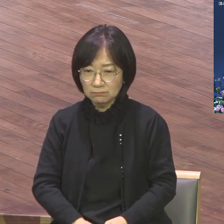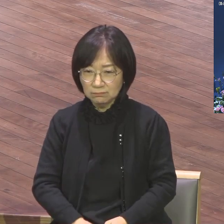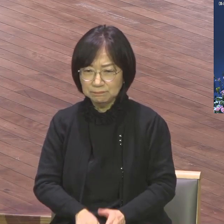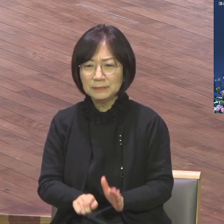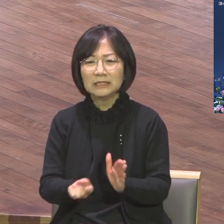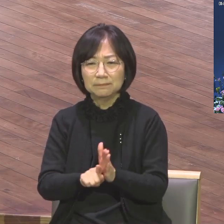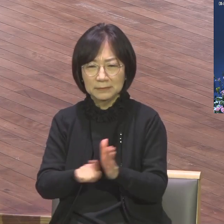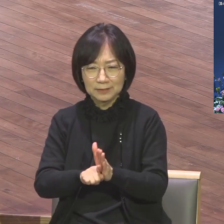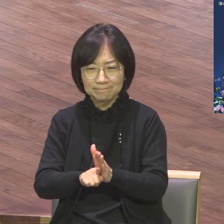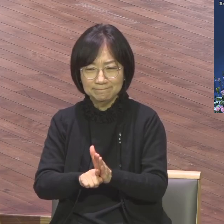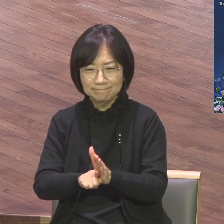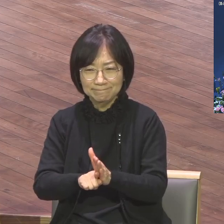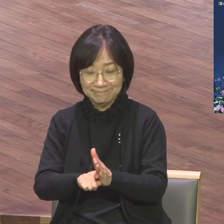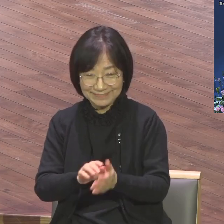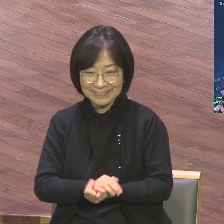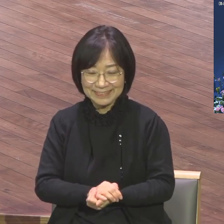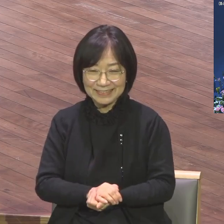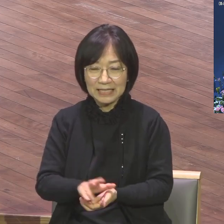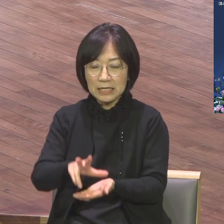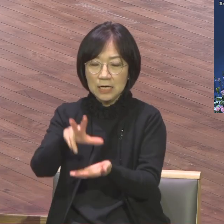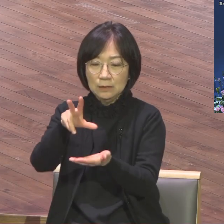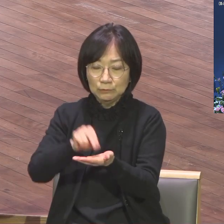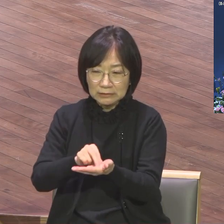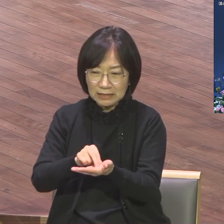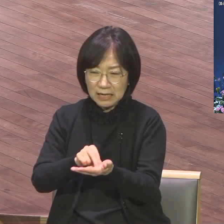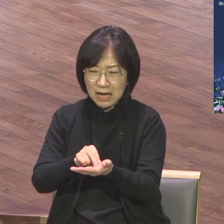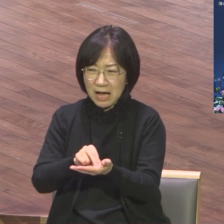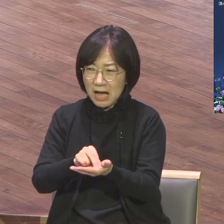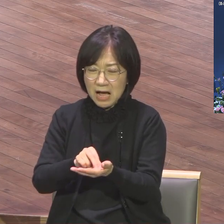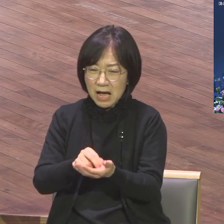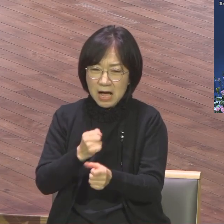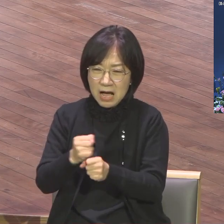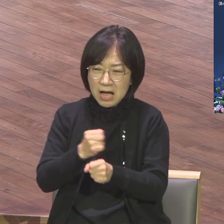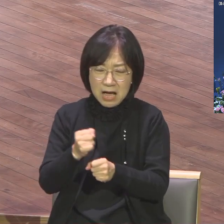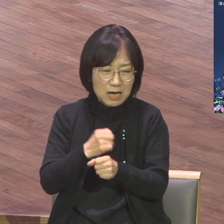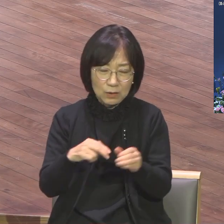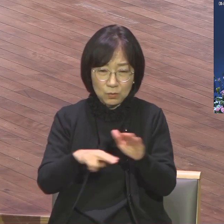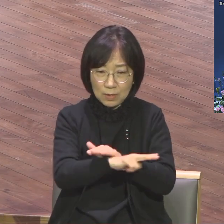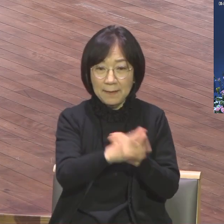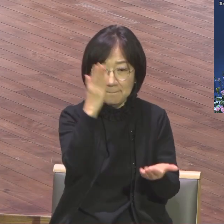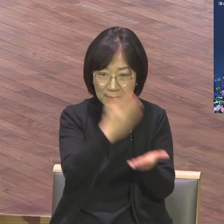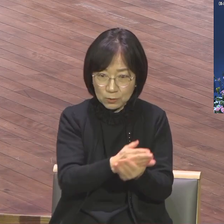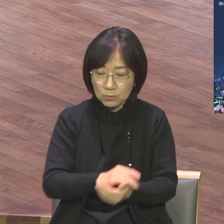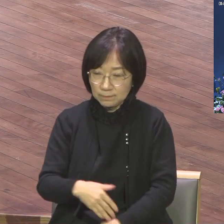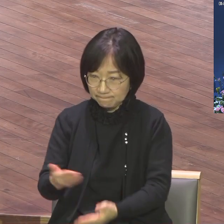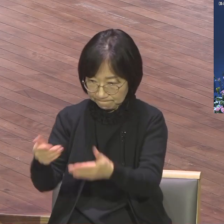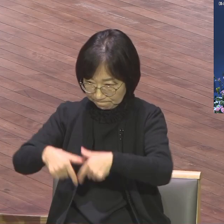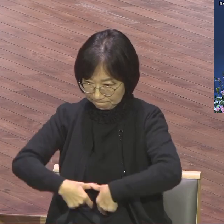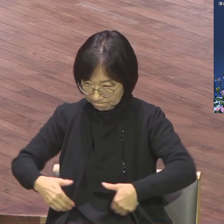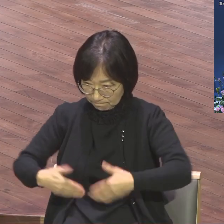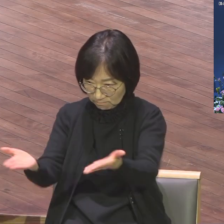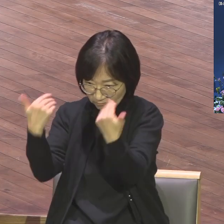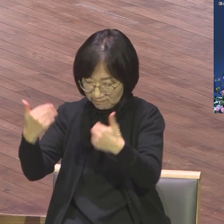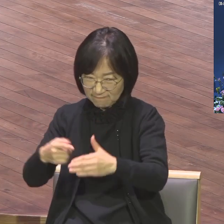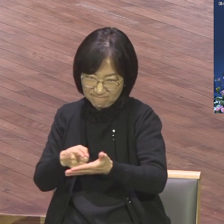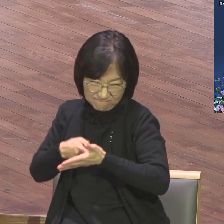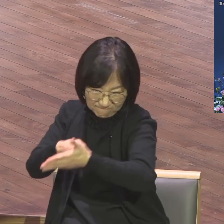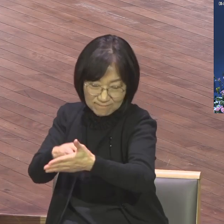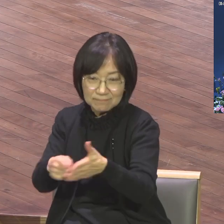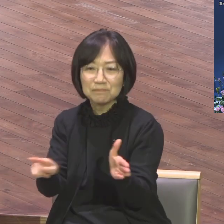정면 돌파하는 문제 사건 피하지 말고 정면 돌파하는 믿음을 가져라는 것입니다.